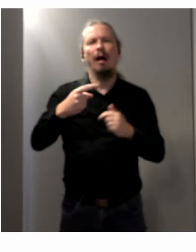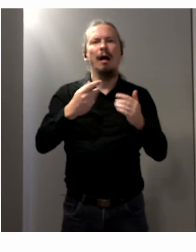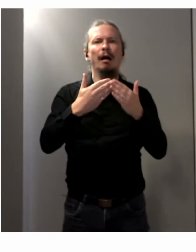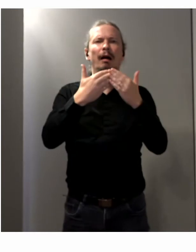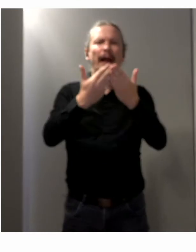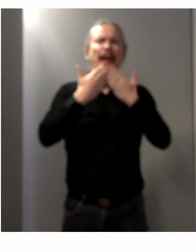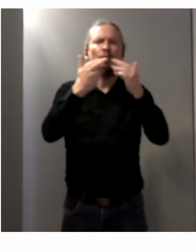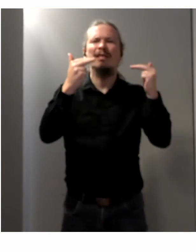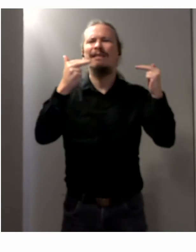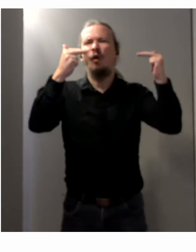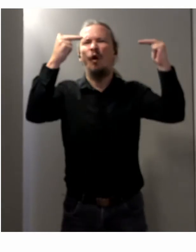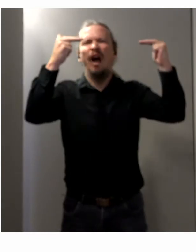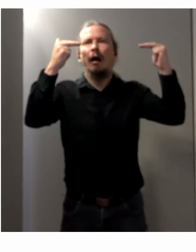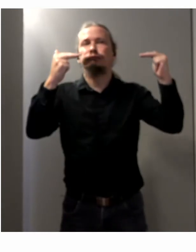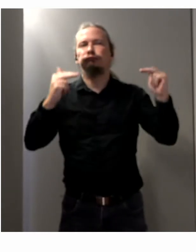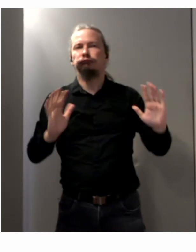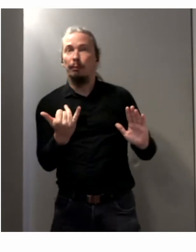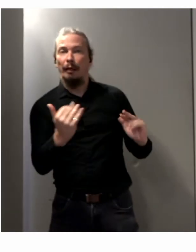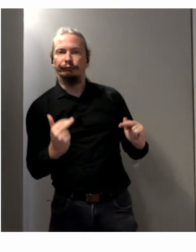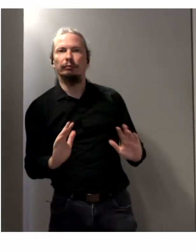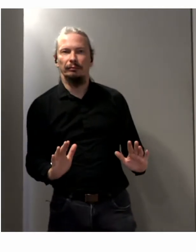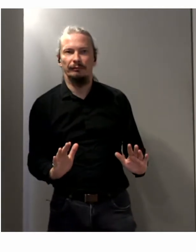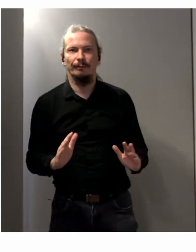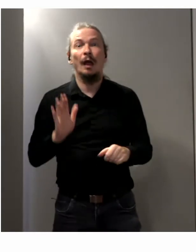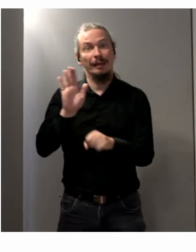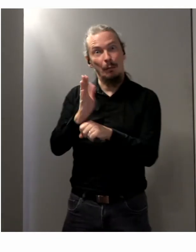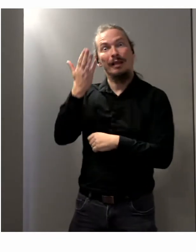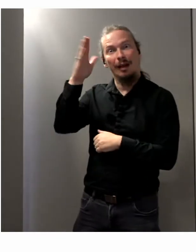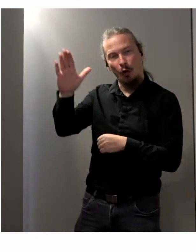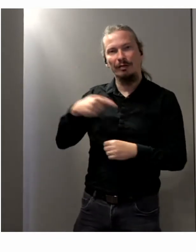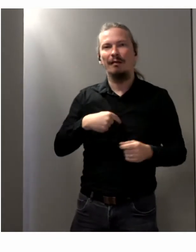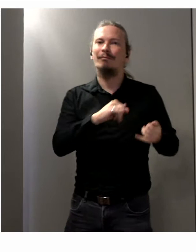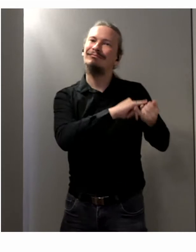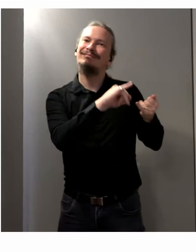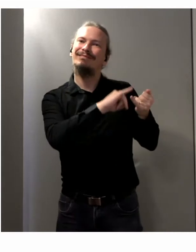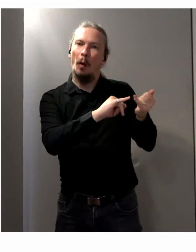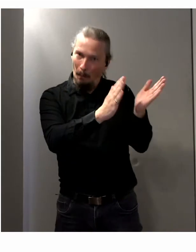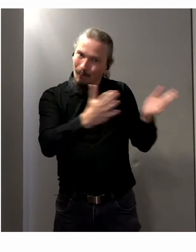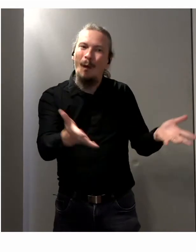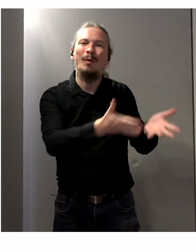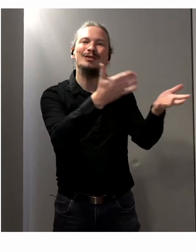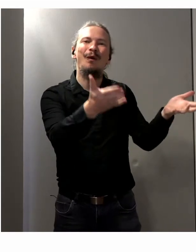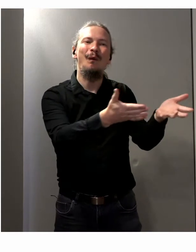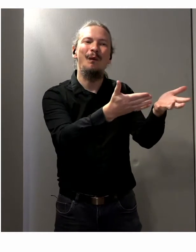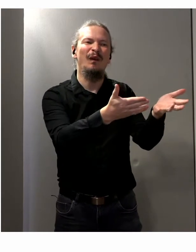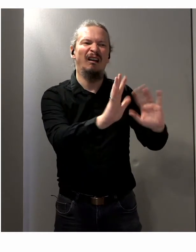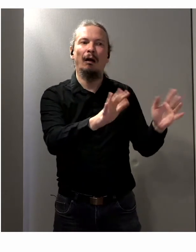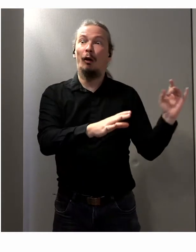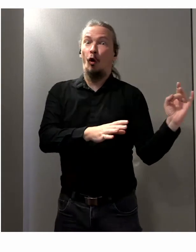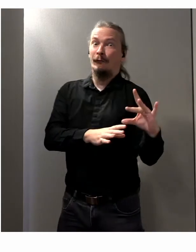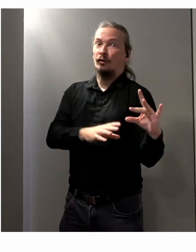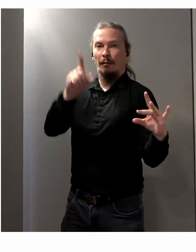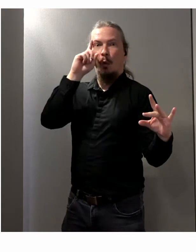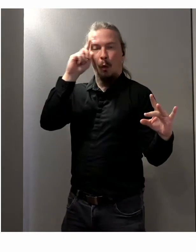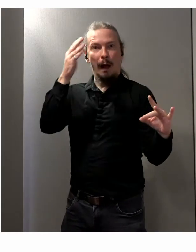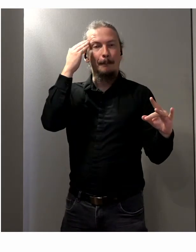statistiquement. Et voilà, un autre témoignage dans ce sens, ma moitié vient de refuser une promotion car elle n'est plus motivée à travailler davantage pour notre